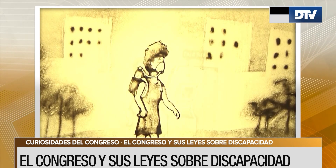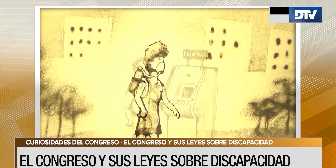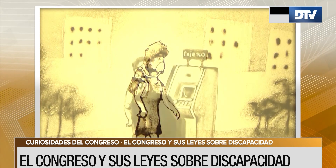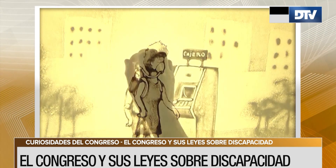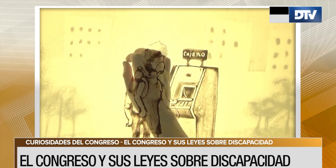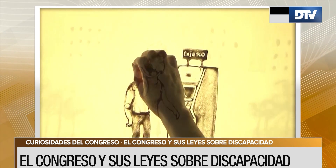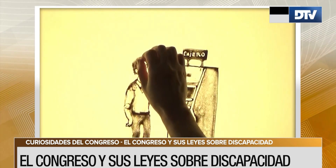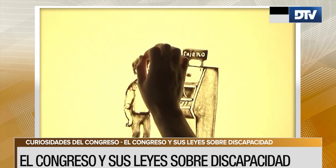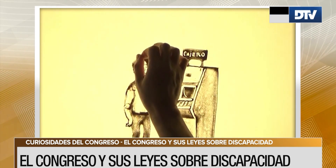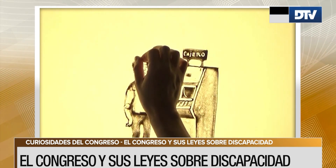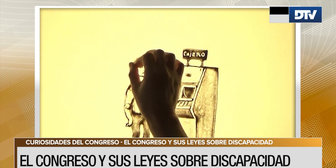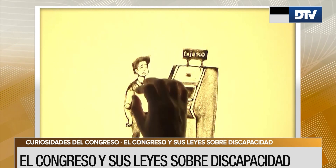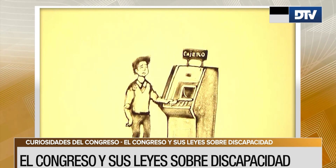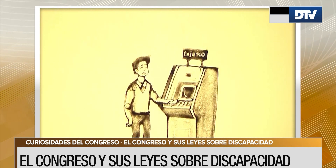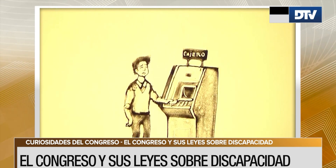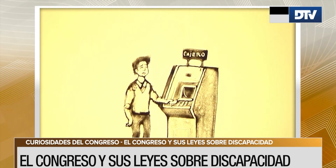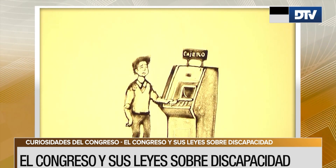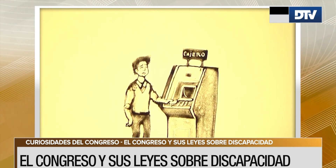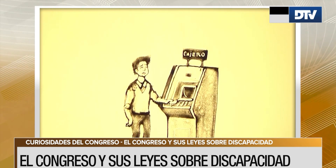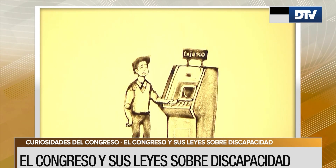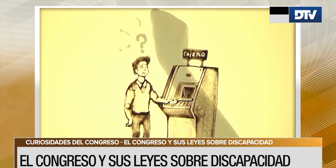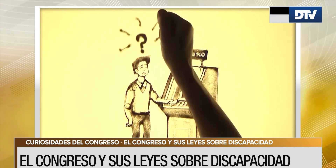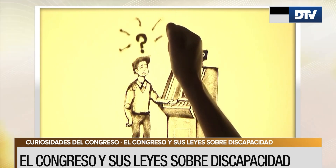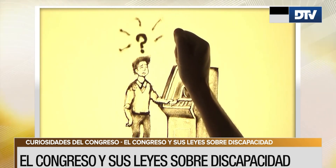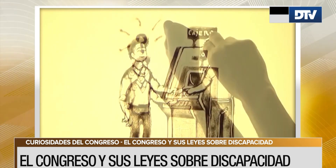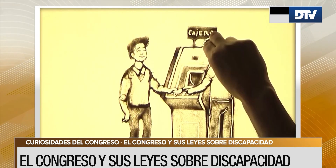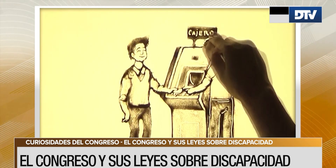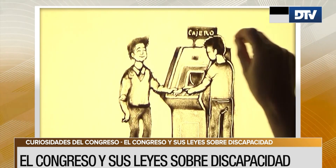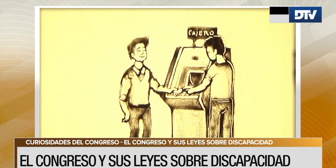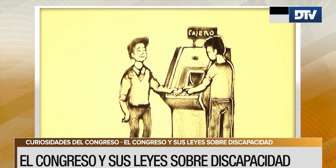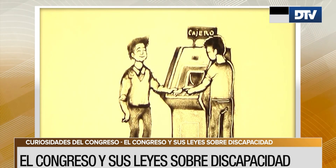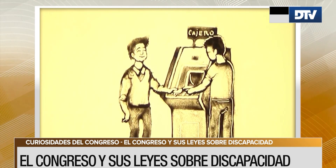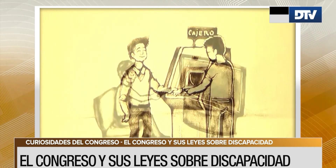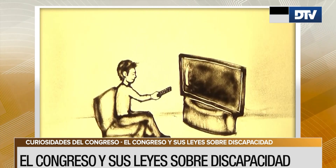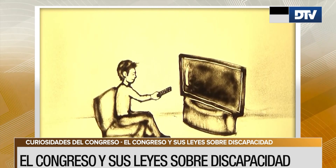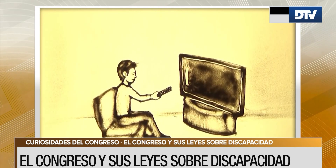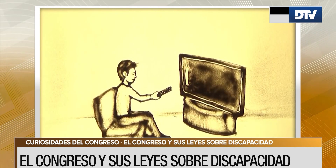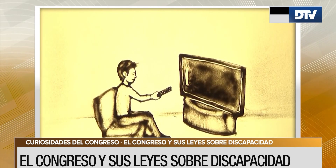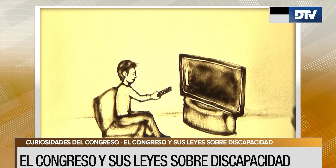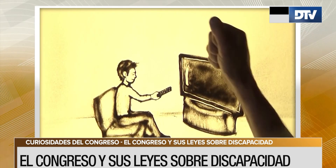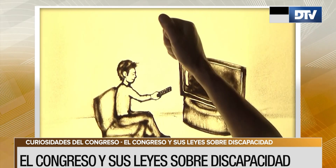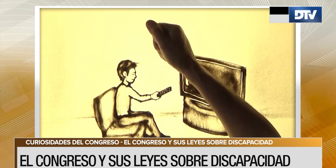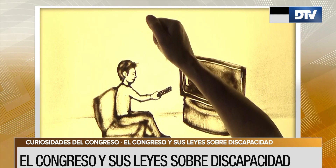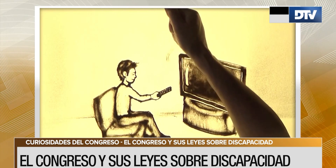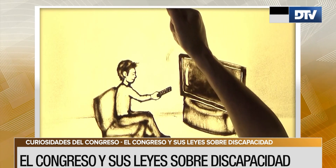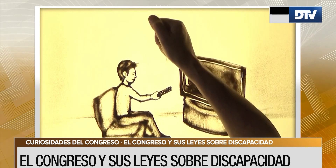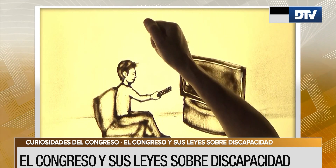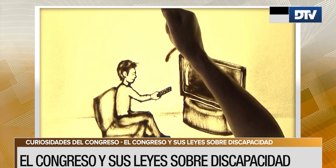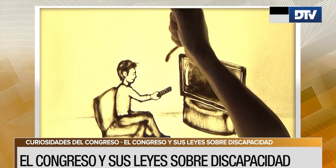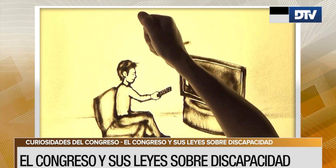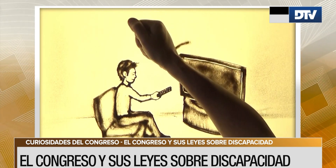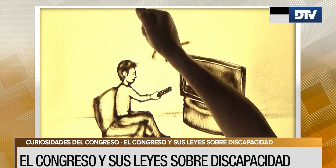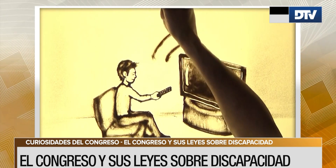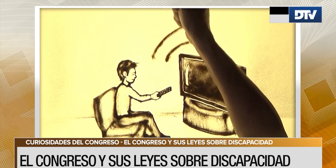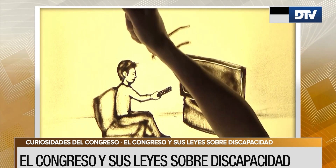un enfoque que ubica a las personas con discapacidad primero como personas, como sujetos activos de la vida en sociedad, en todas sus